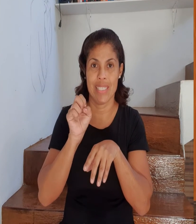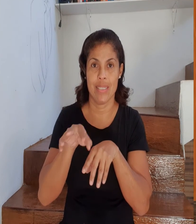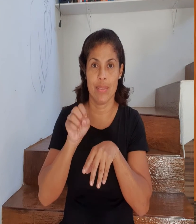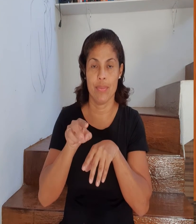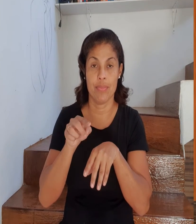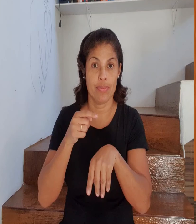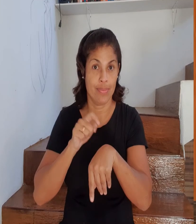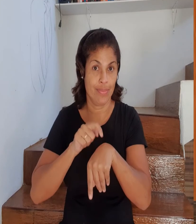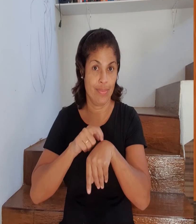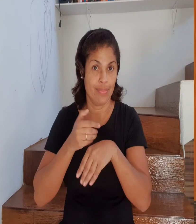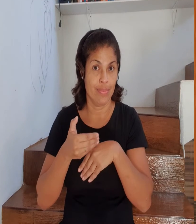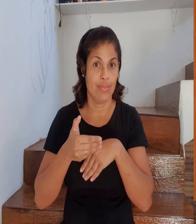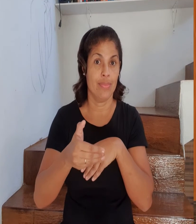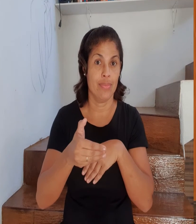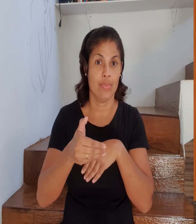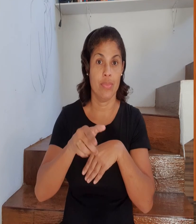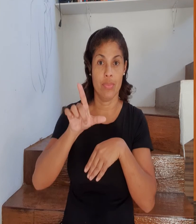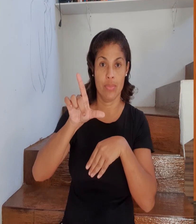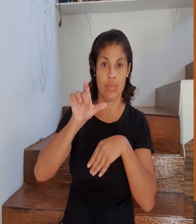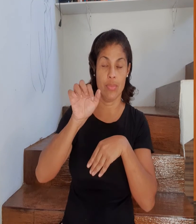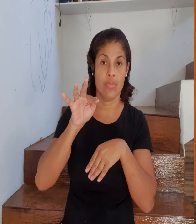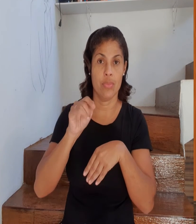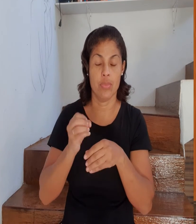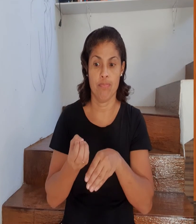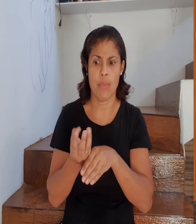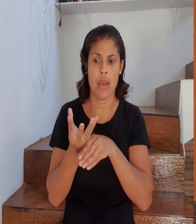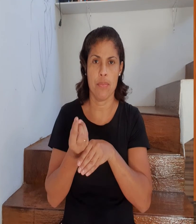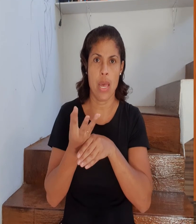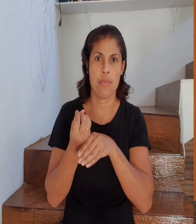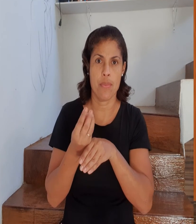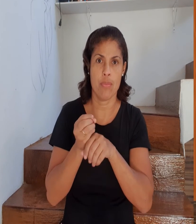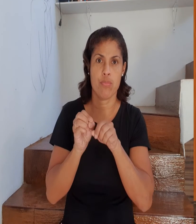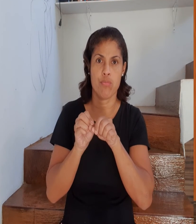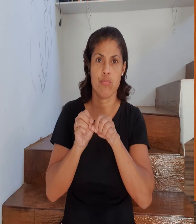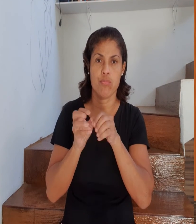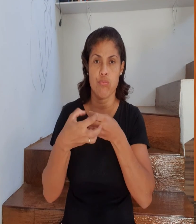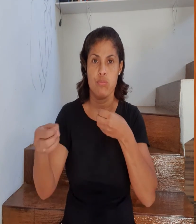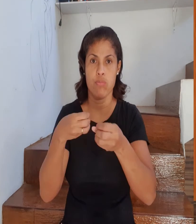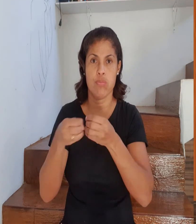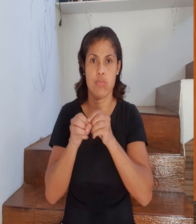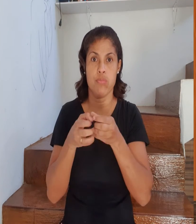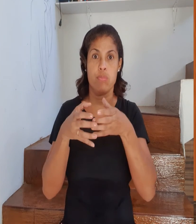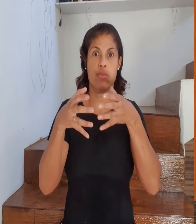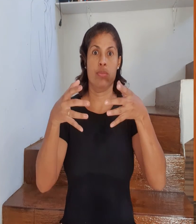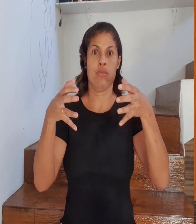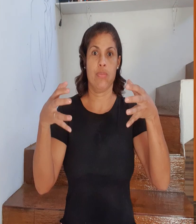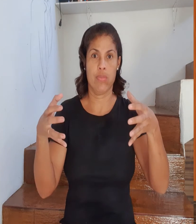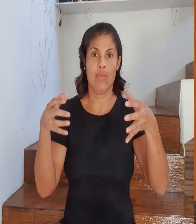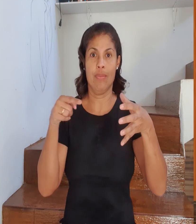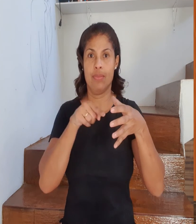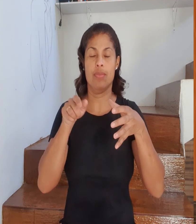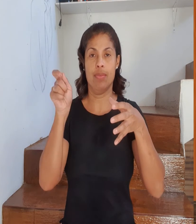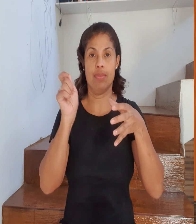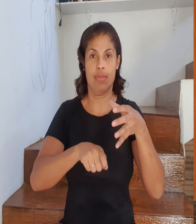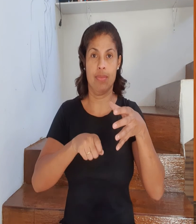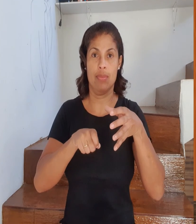citotóxico. A partir deste momento, o linfócito é ativado, sofre expansão clonal e seus